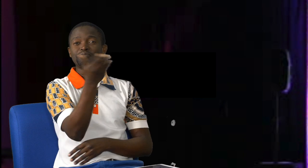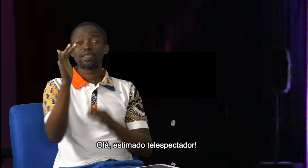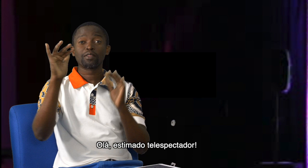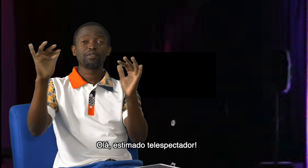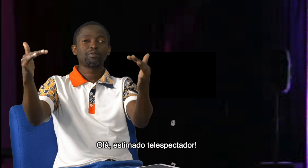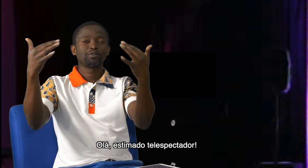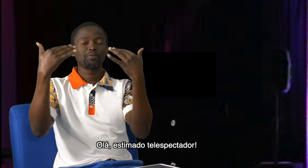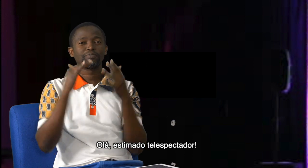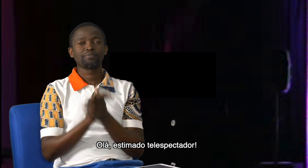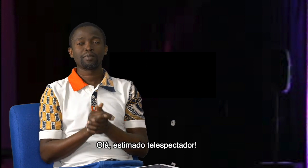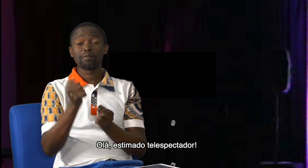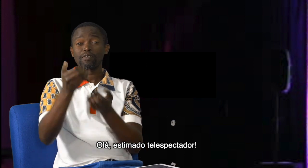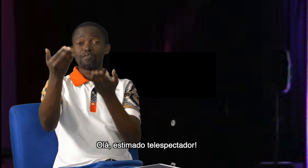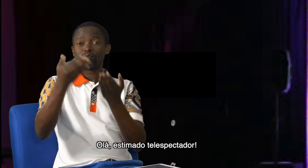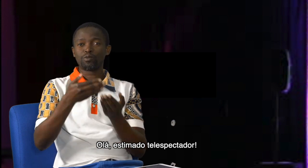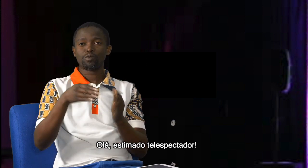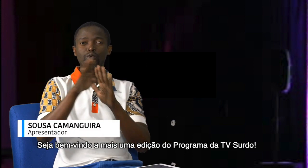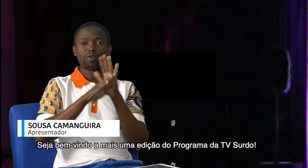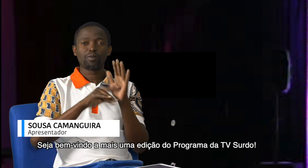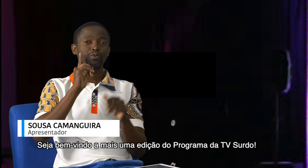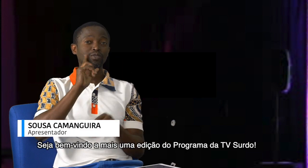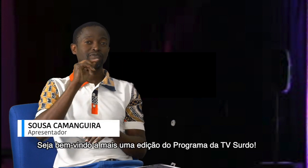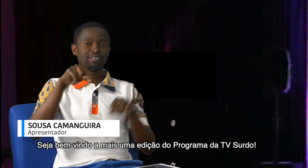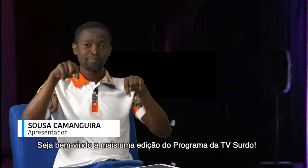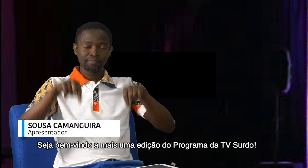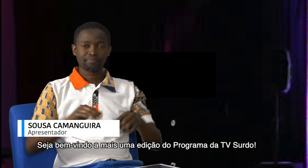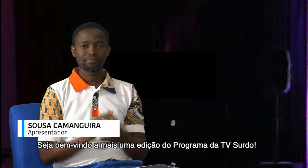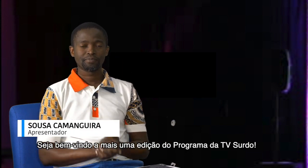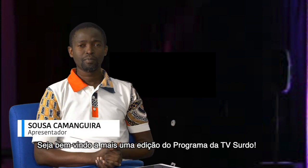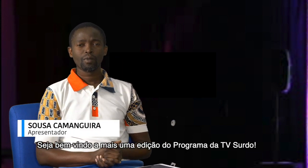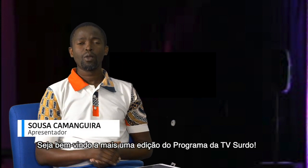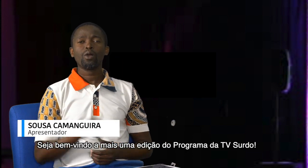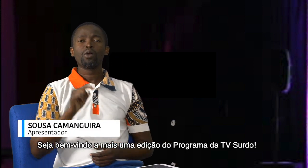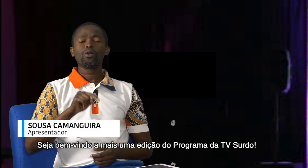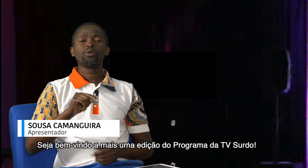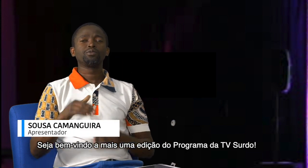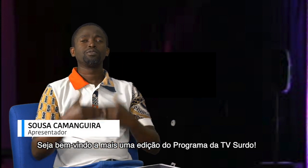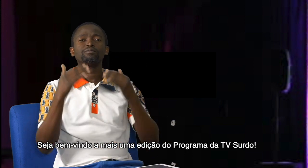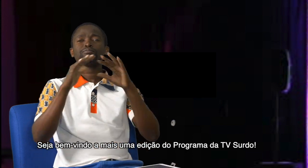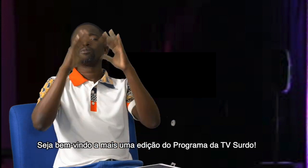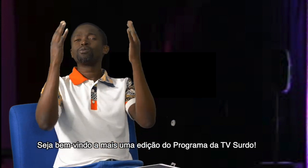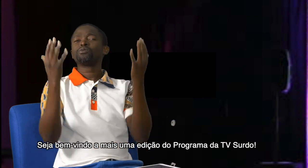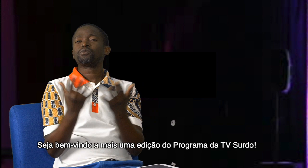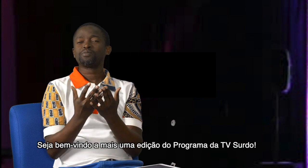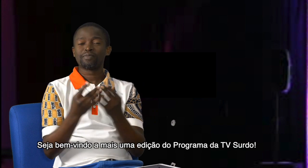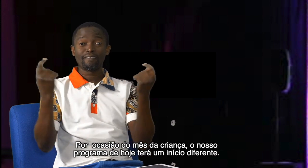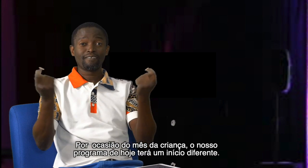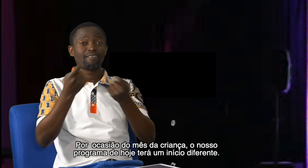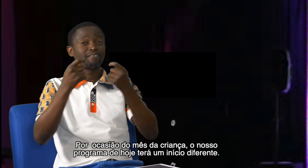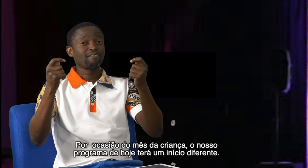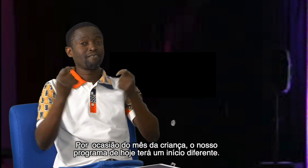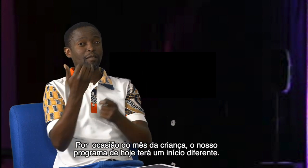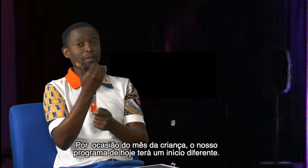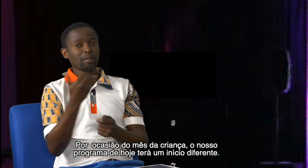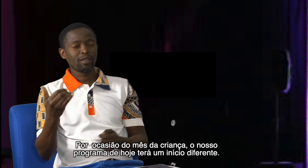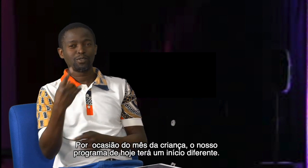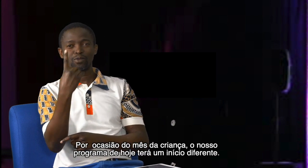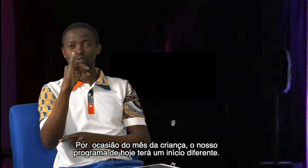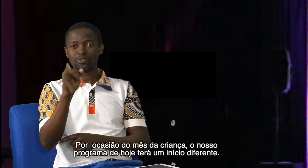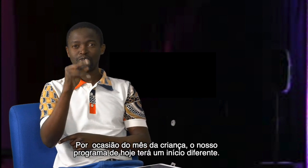Olá, estimado telespectador, seja bem-vindo a mais uma edição do programa da TV Surdo. Por ocasião do mês da criança, o nosso